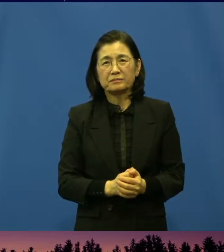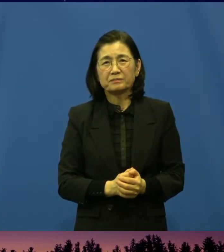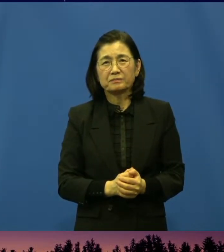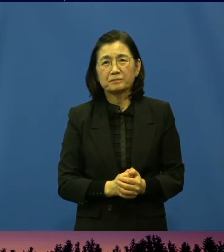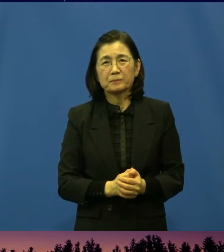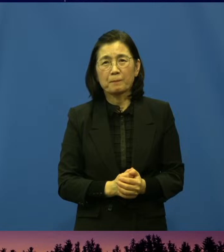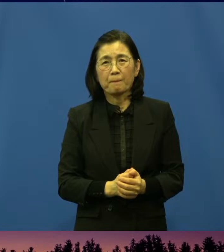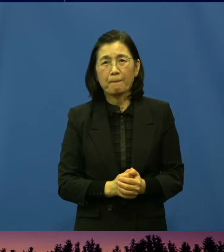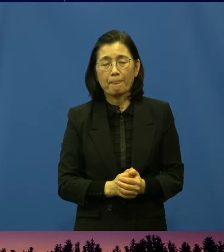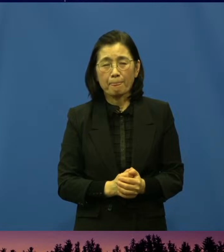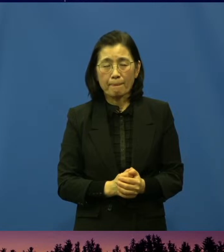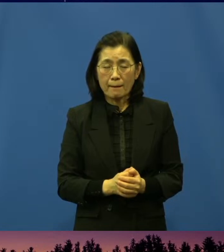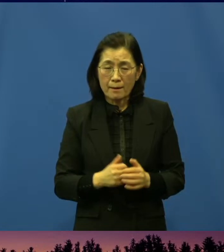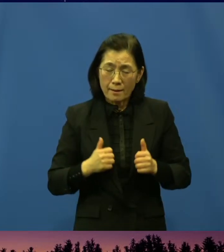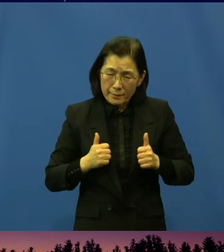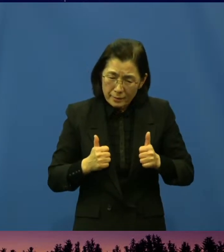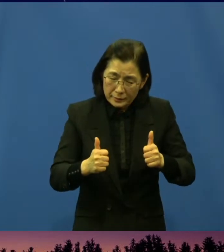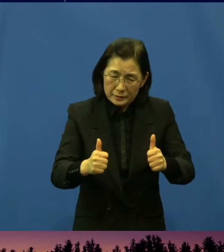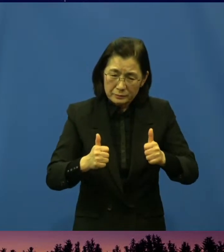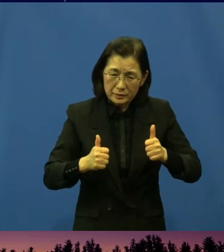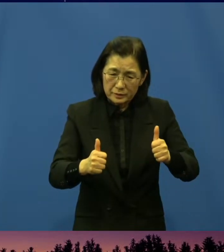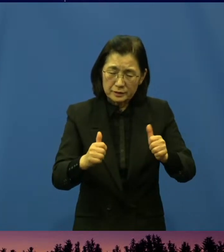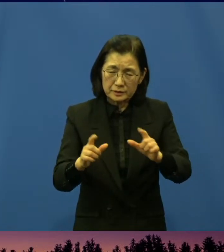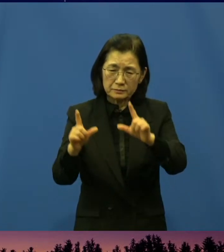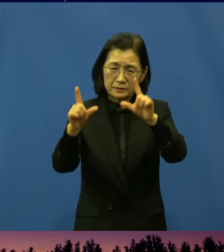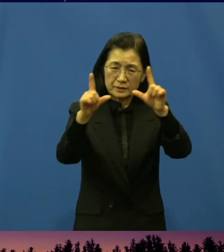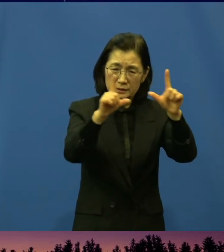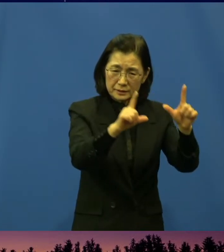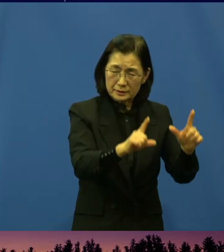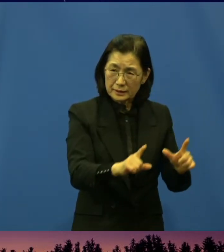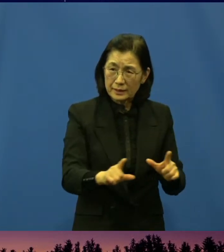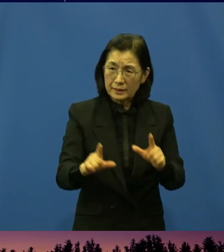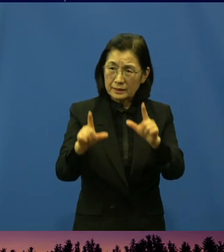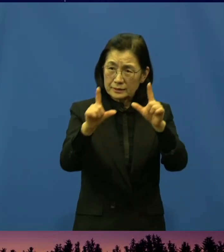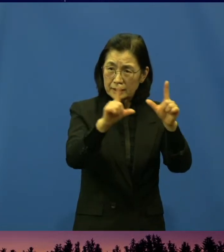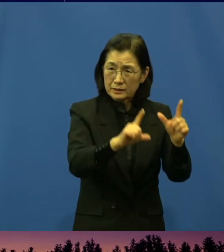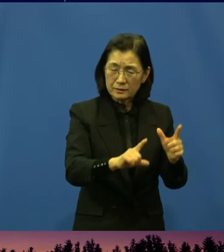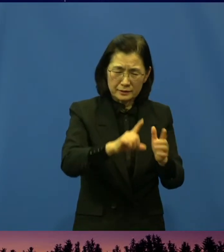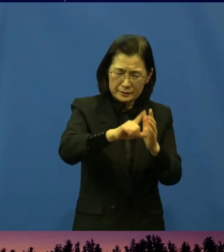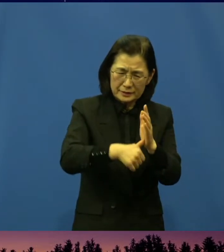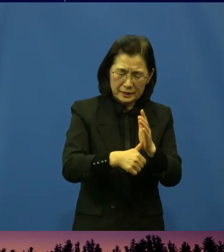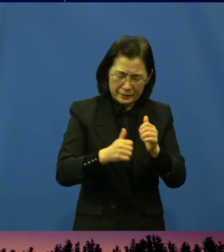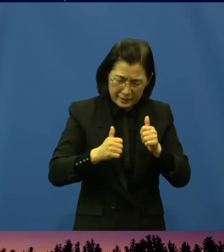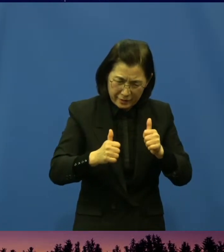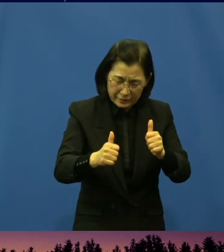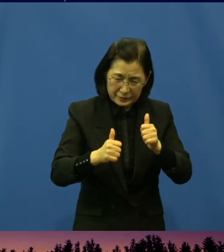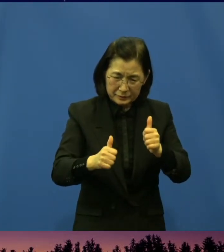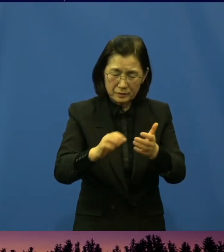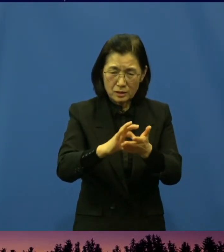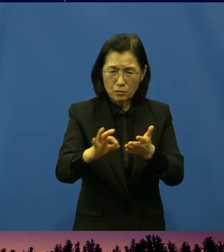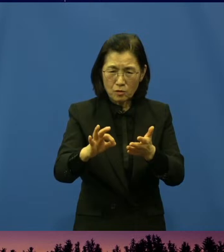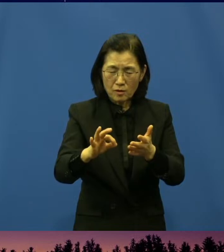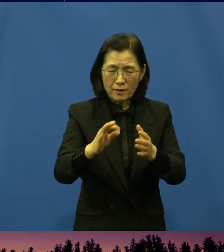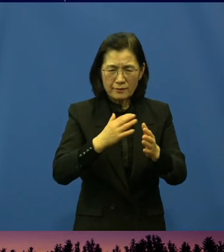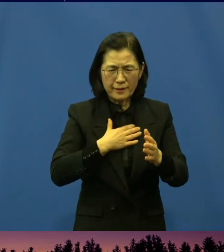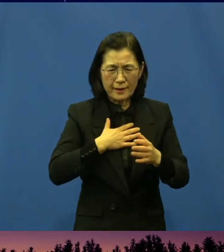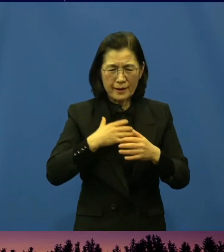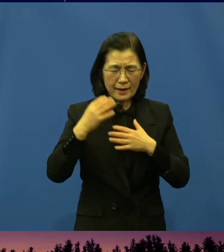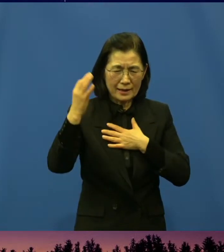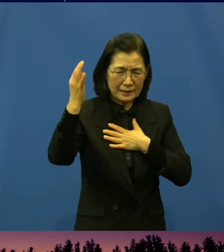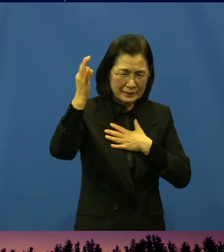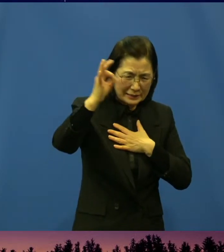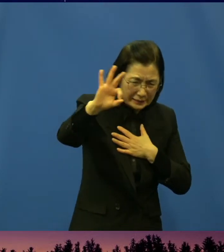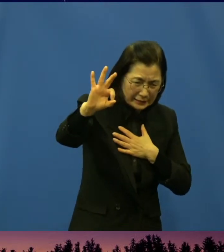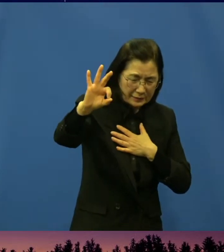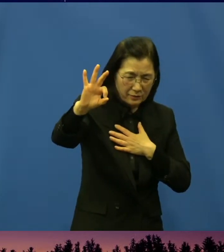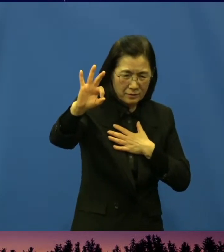괜한 허영심, 그죠? 다른 사람보다 더 우위에 서려고 하고, 더 인정받으려고 하고, 더 많이 성공하려고